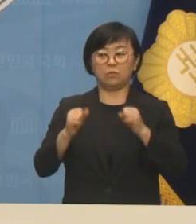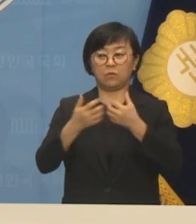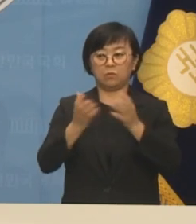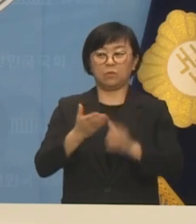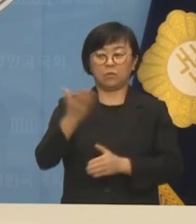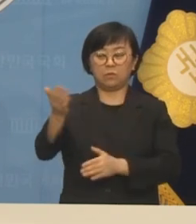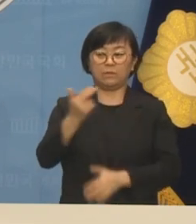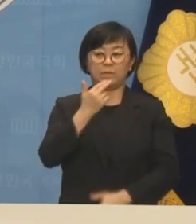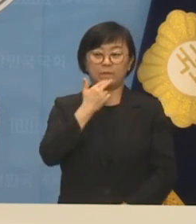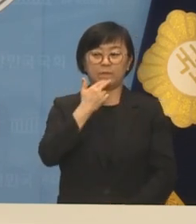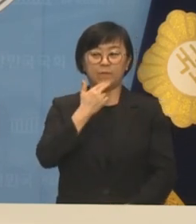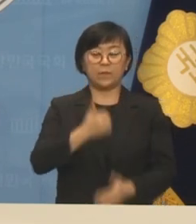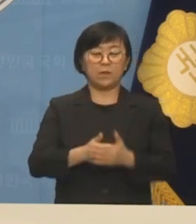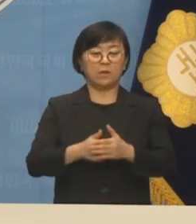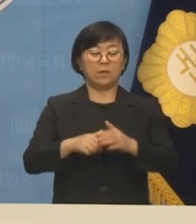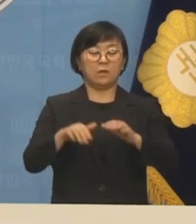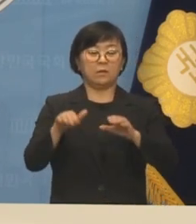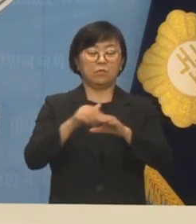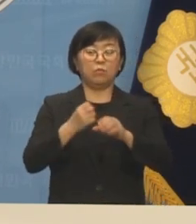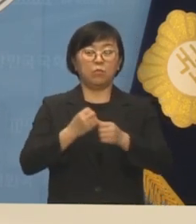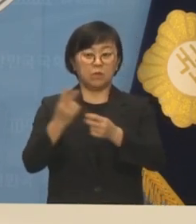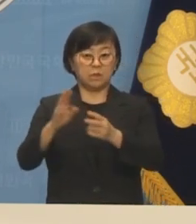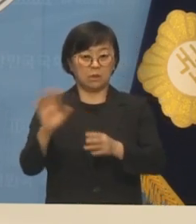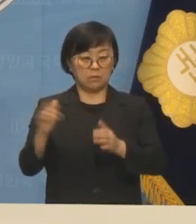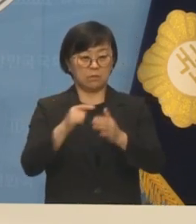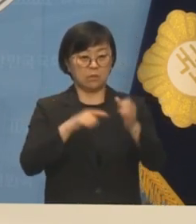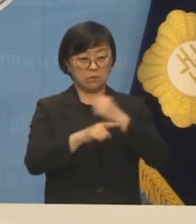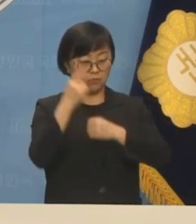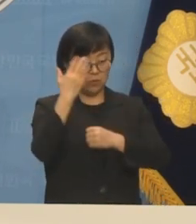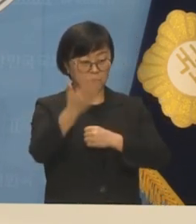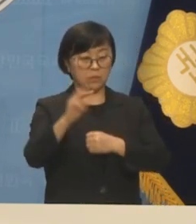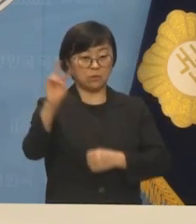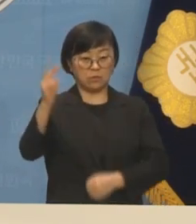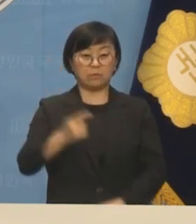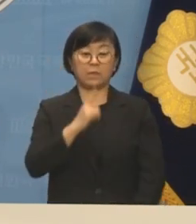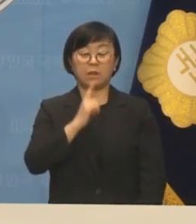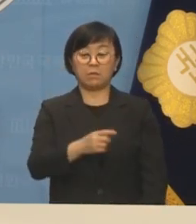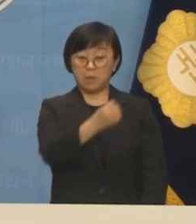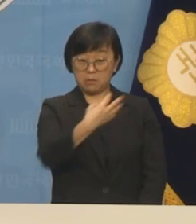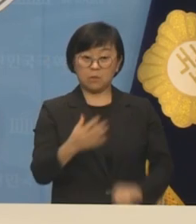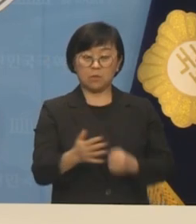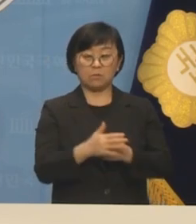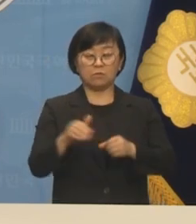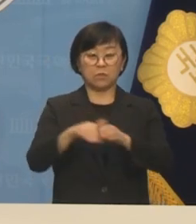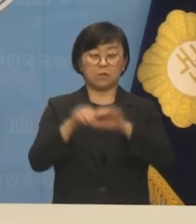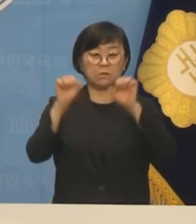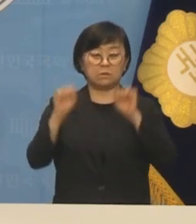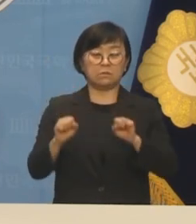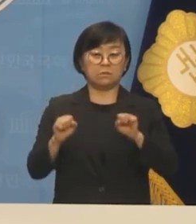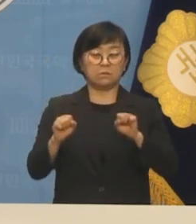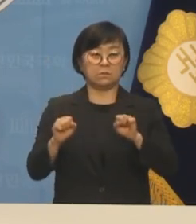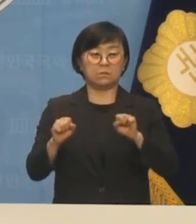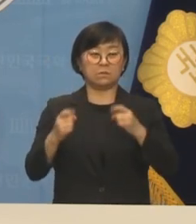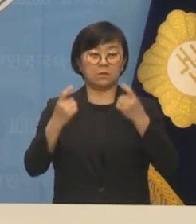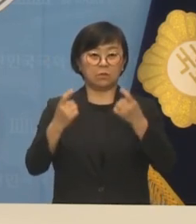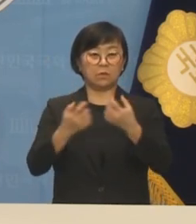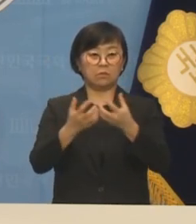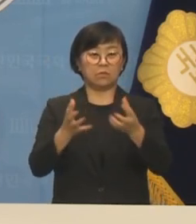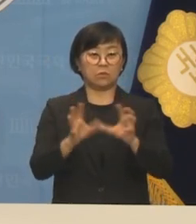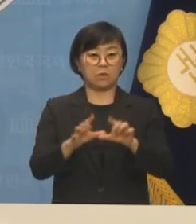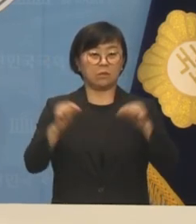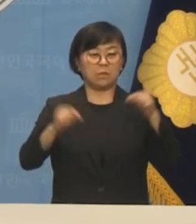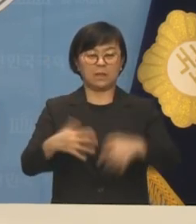있습니다. 문체부에 보내지 않은 이유를 물어보니 돌아오는 대답은 문체부와의 협의가 되지 않았다일